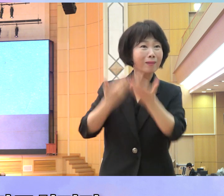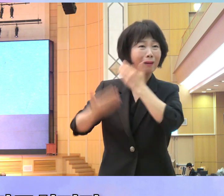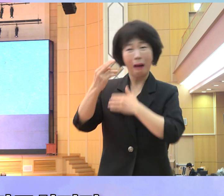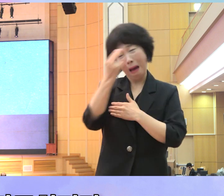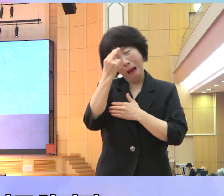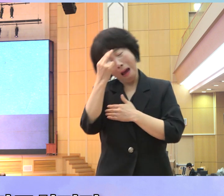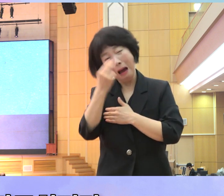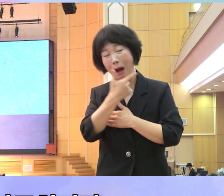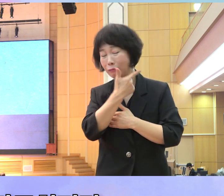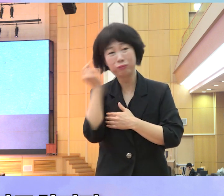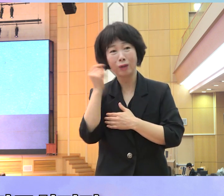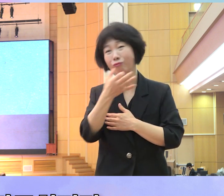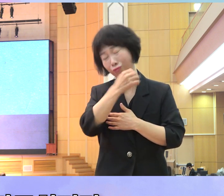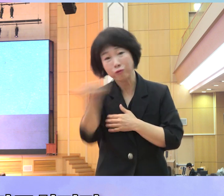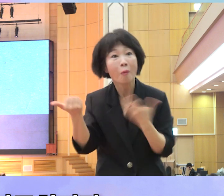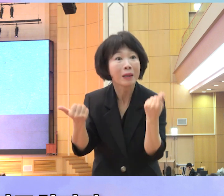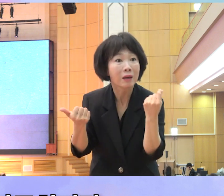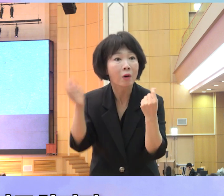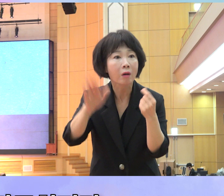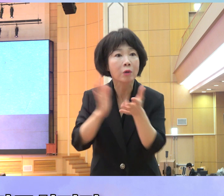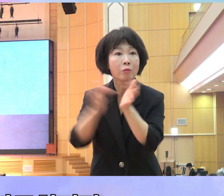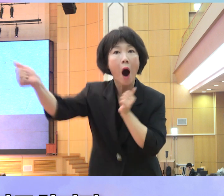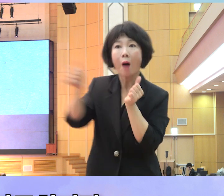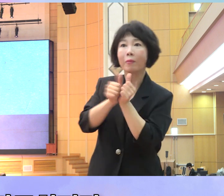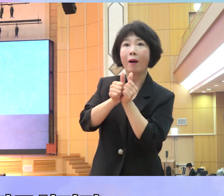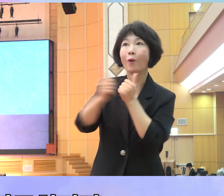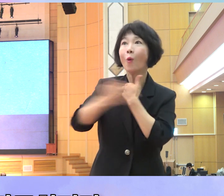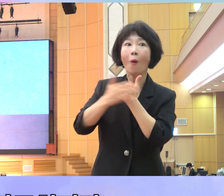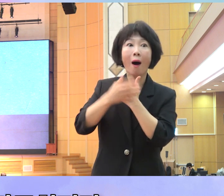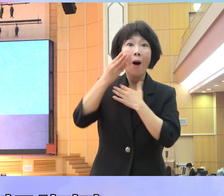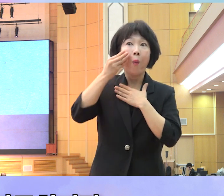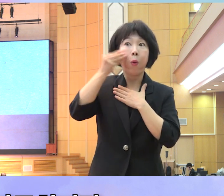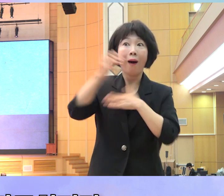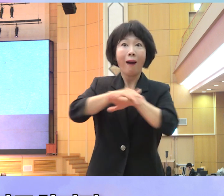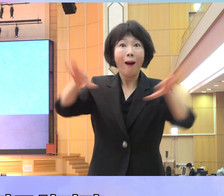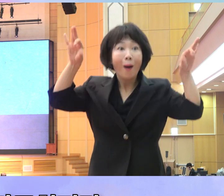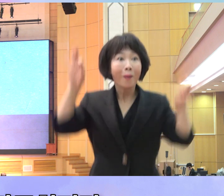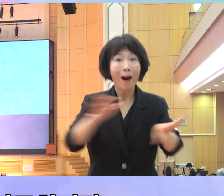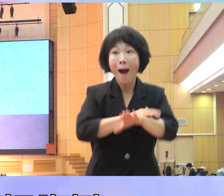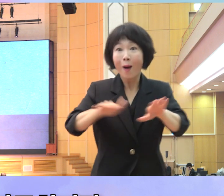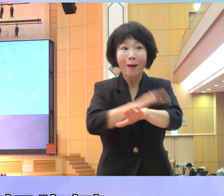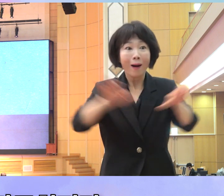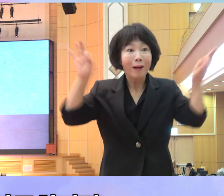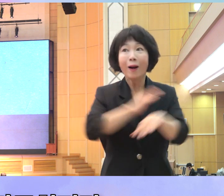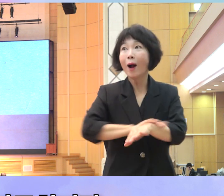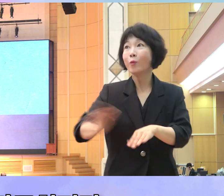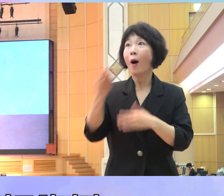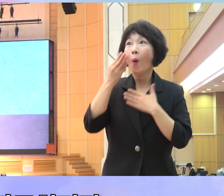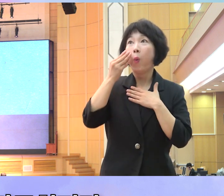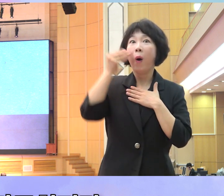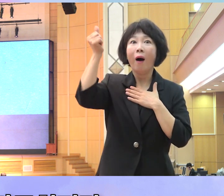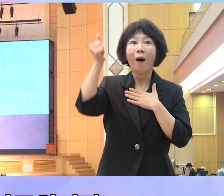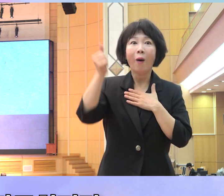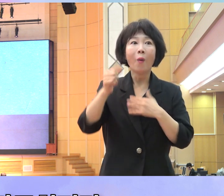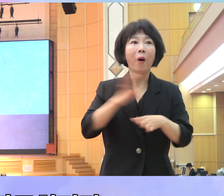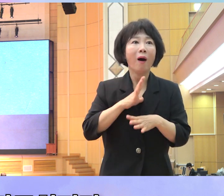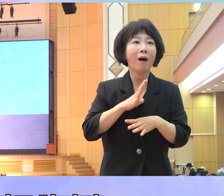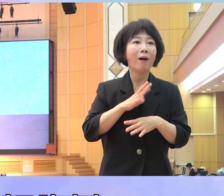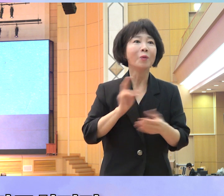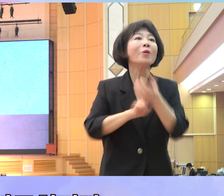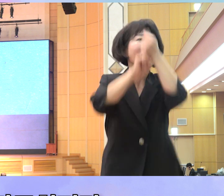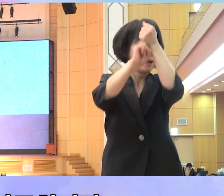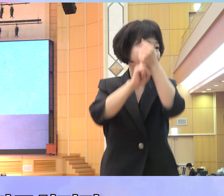게 풍족해지고 이랬을 때 과연 예수님은 어떻게 행하셨는가? 예수님이 평소에 사역하실